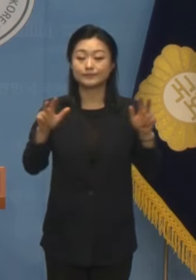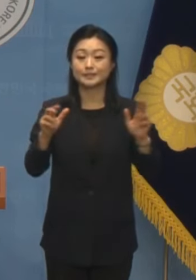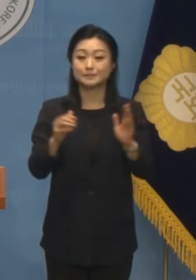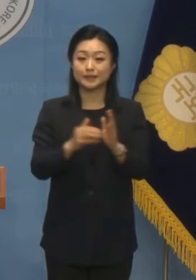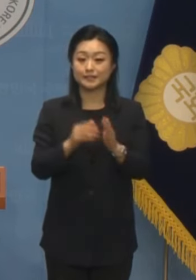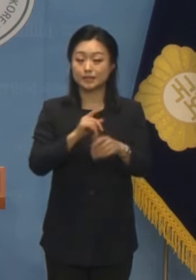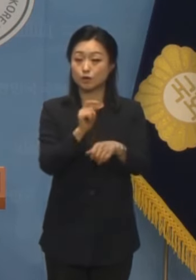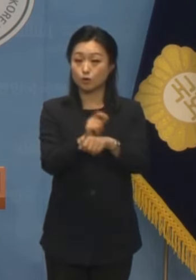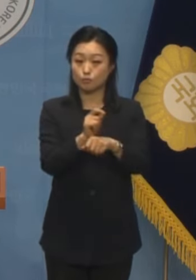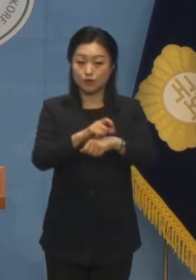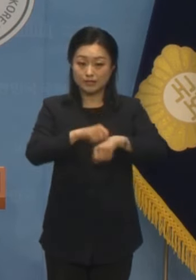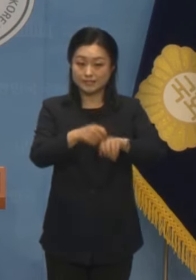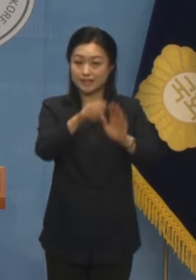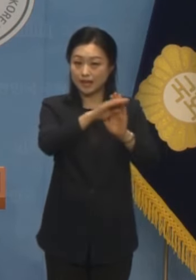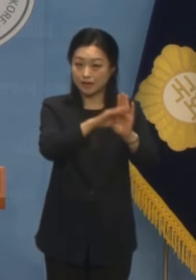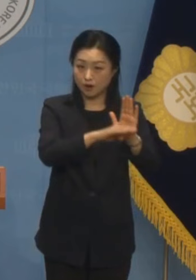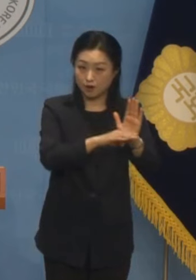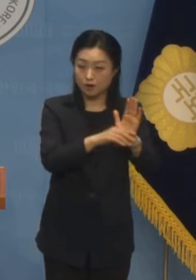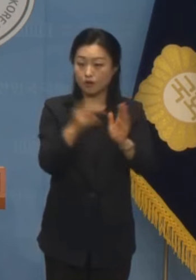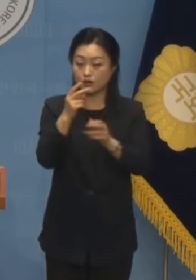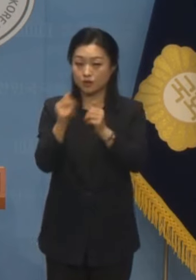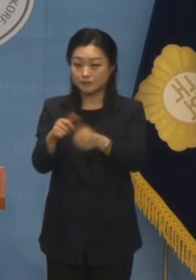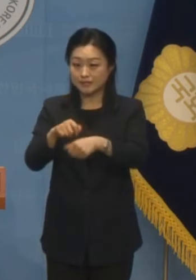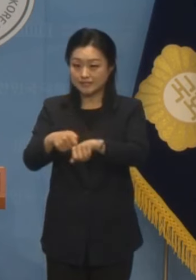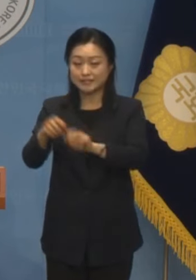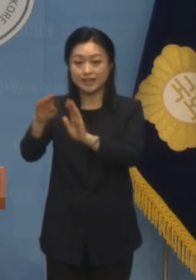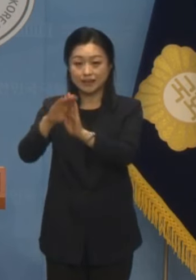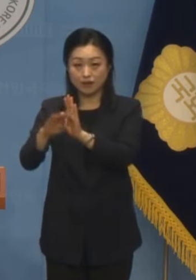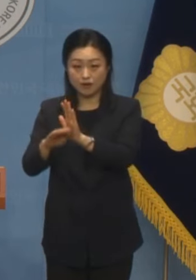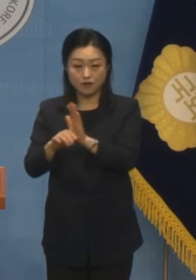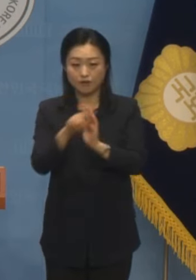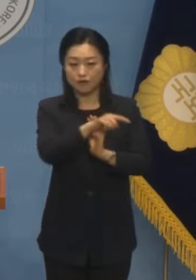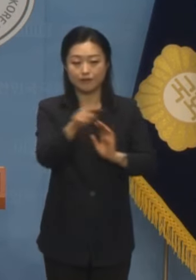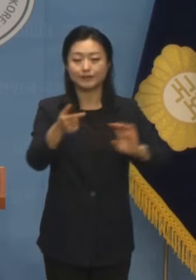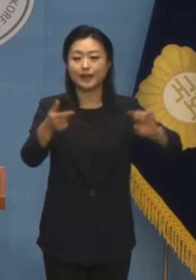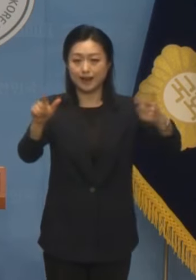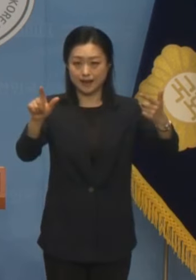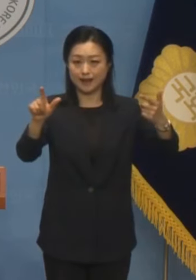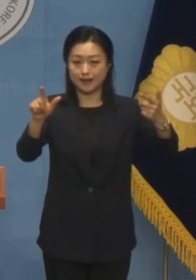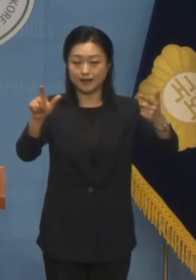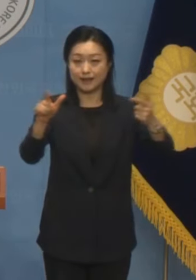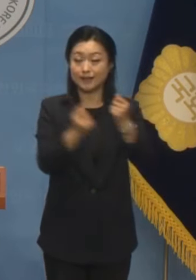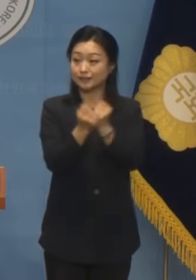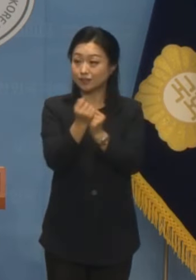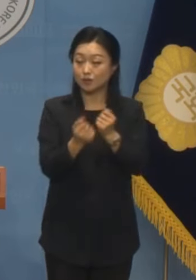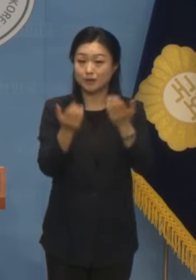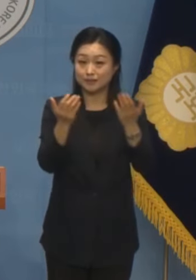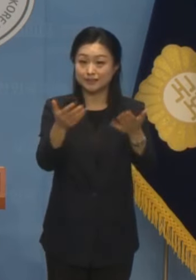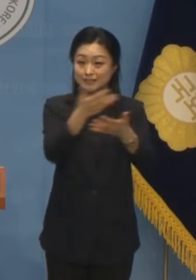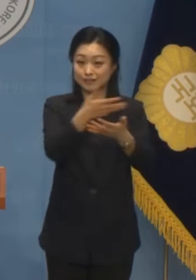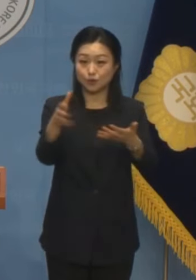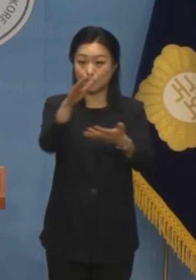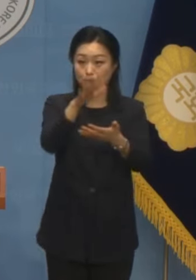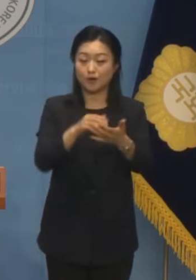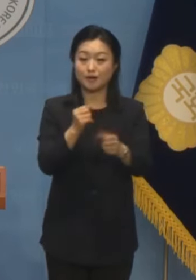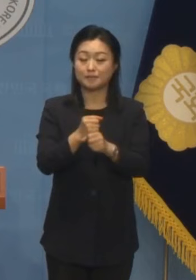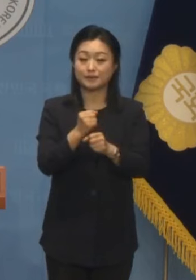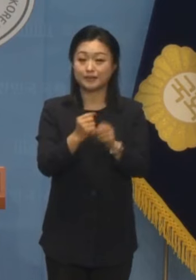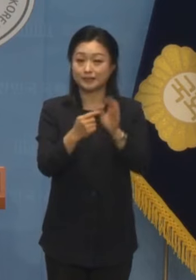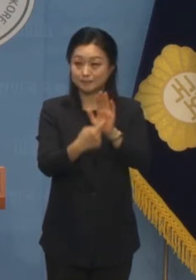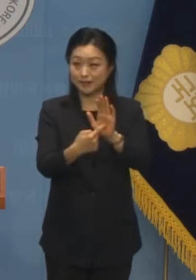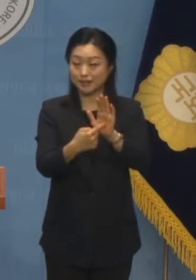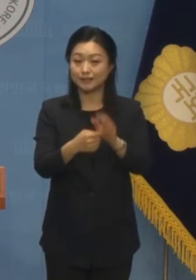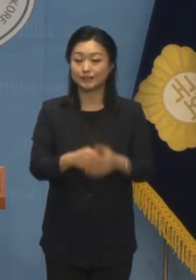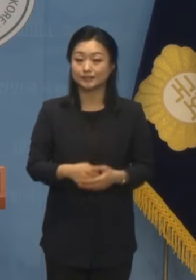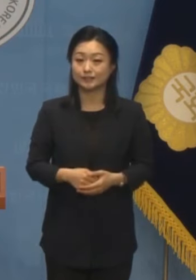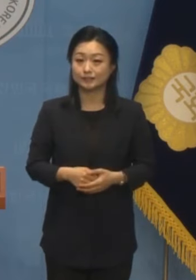그동안 공무원 징계령과 검찰의 징계 절차에 대하여 설명드리는 도표를 만들어 왔습니다. 우선